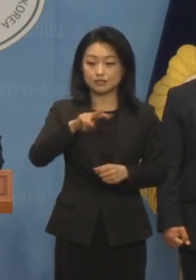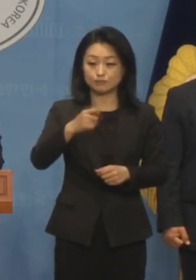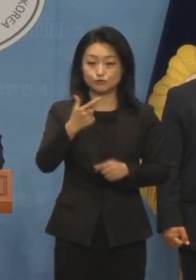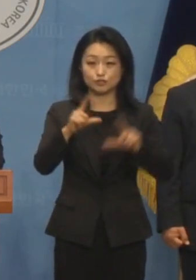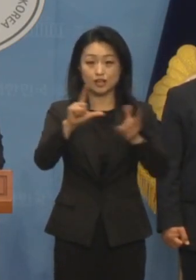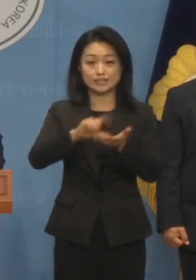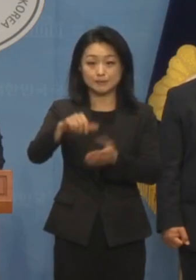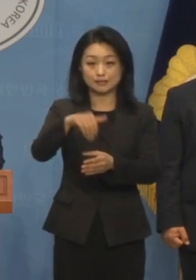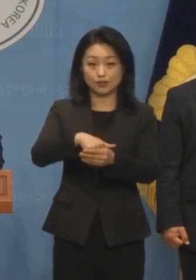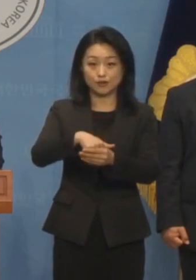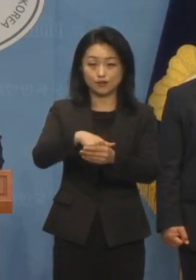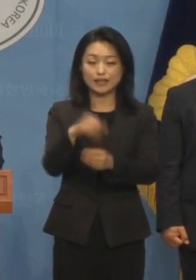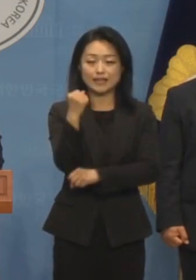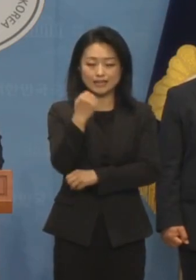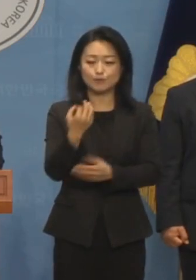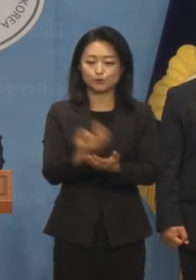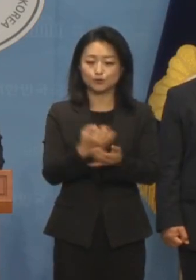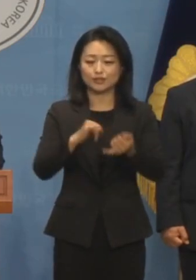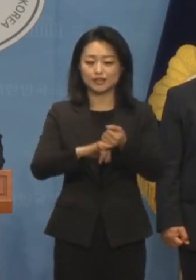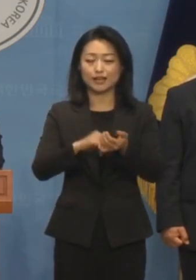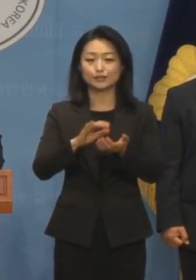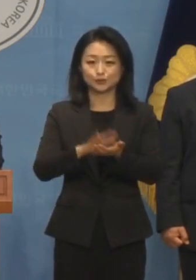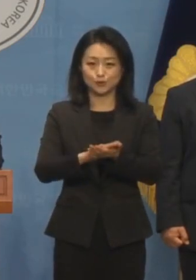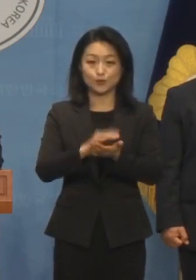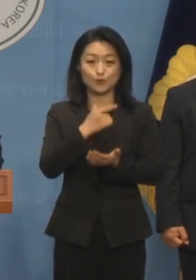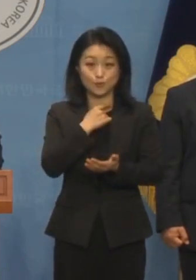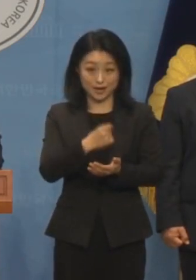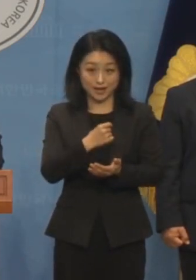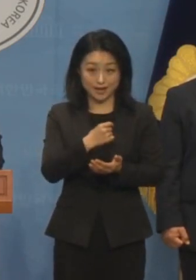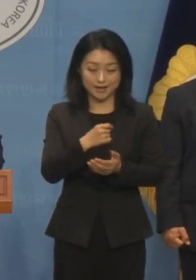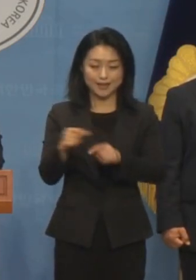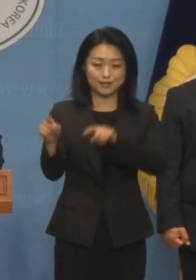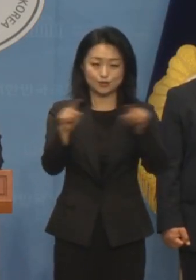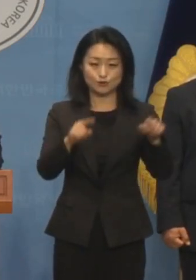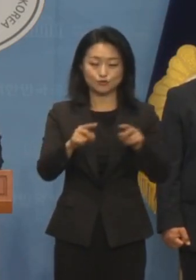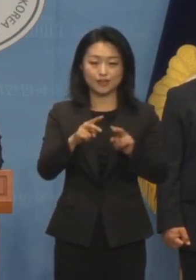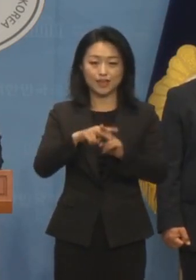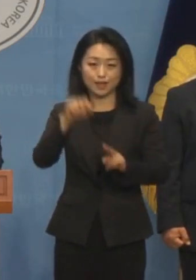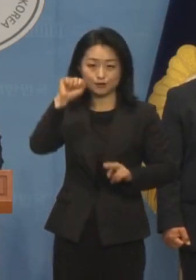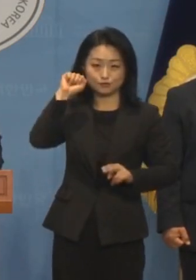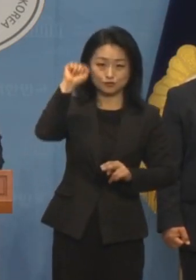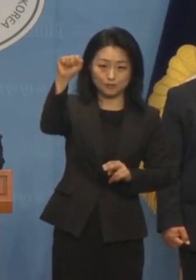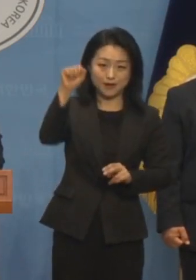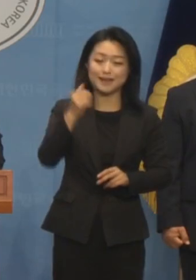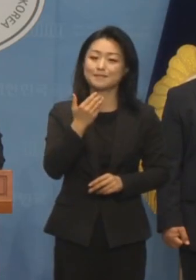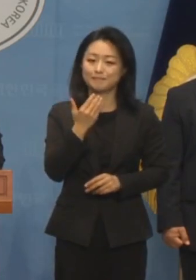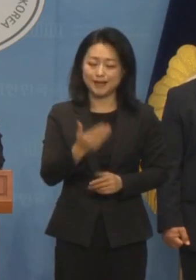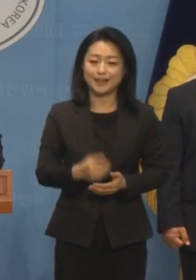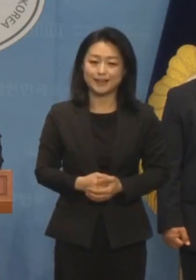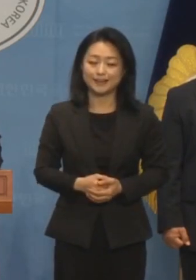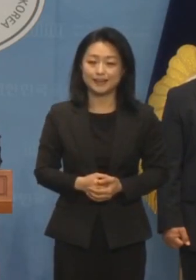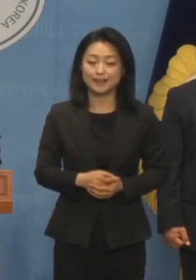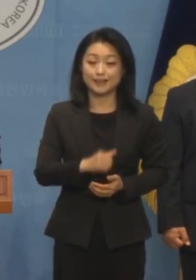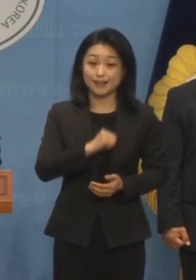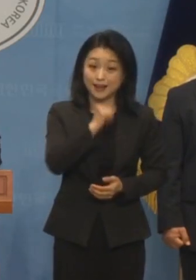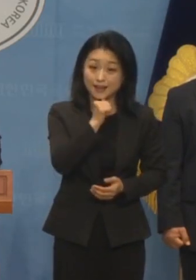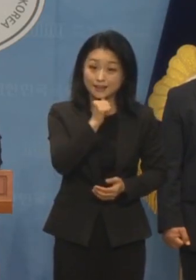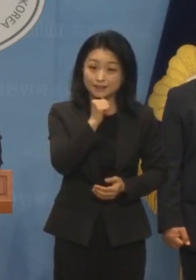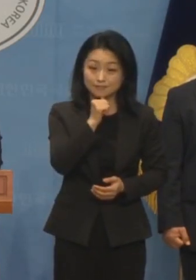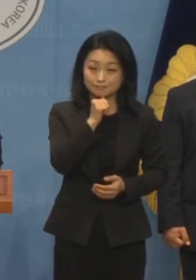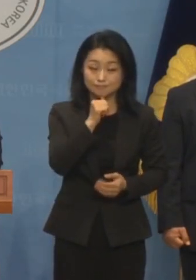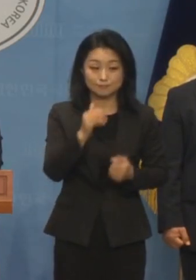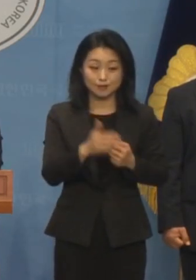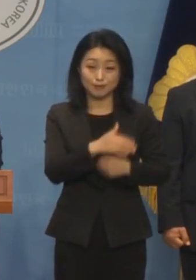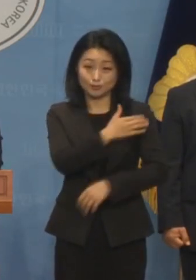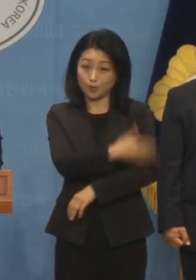지방선거는 기본소득을 약속하는 후보들이 전국 곳곳에 출마하게 될 것입니다. 가난하다 하여 소외받고